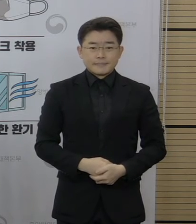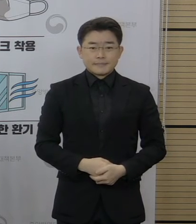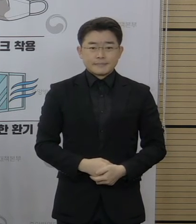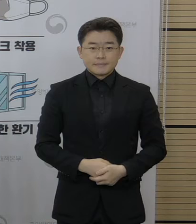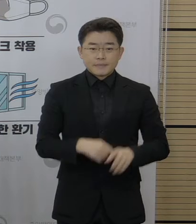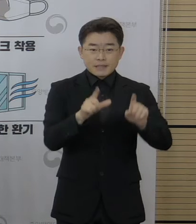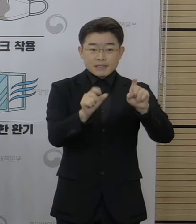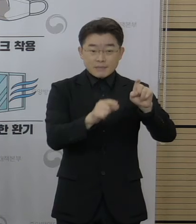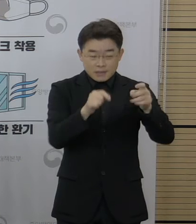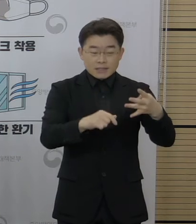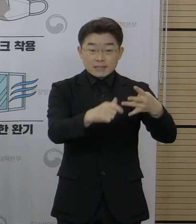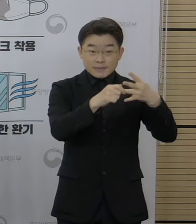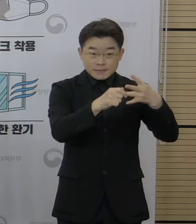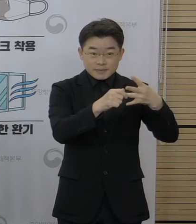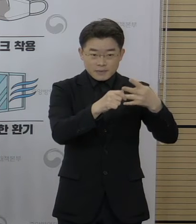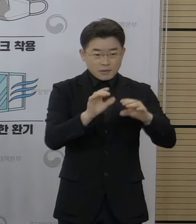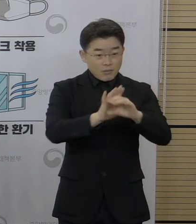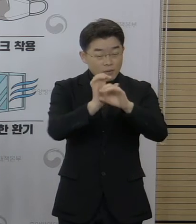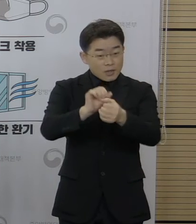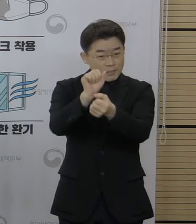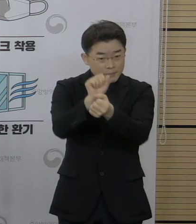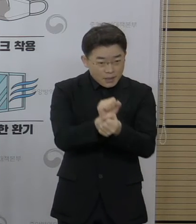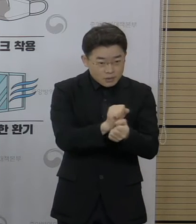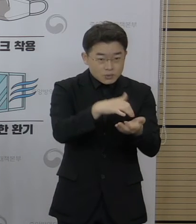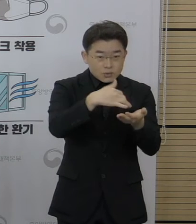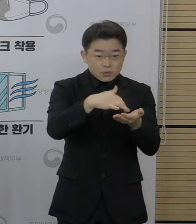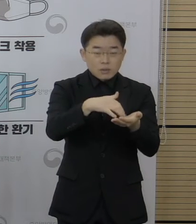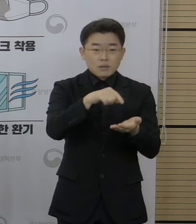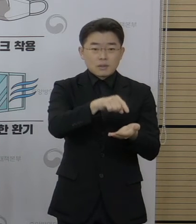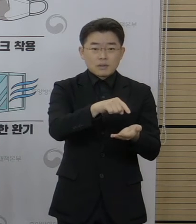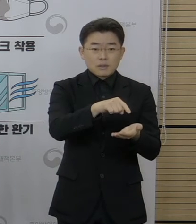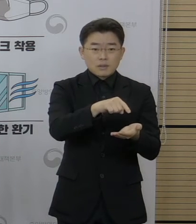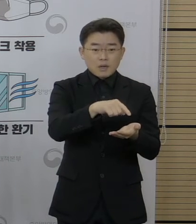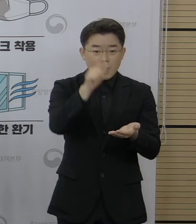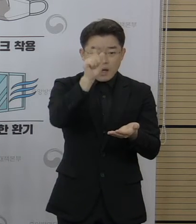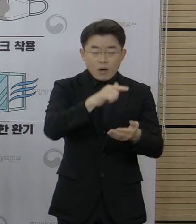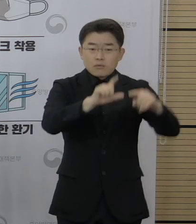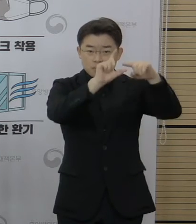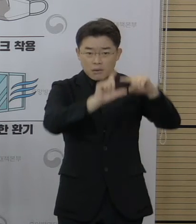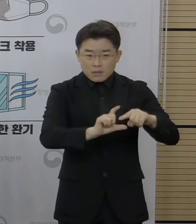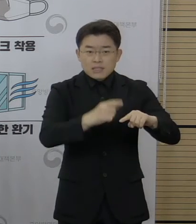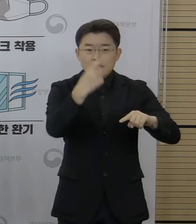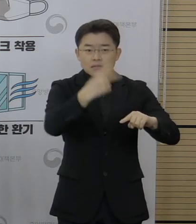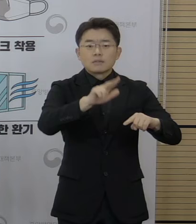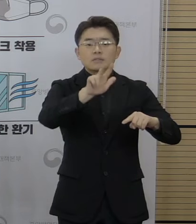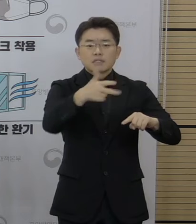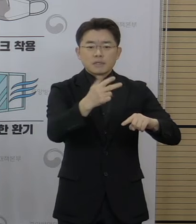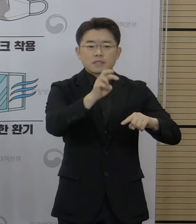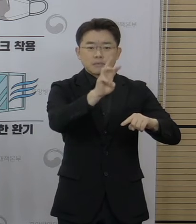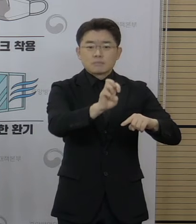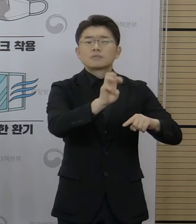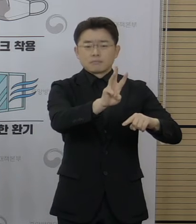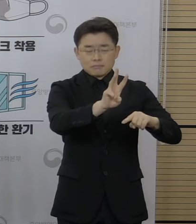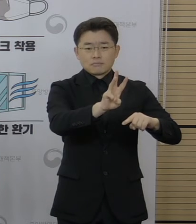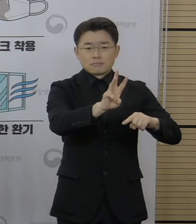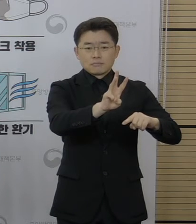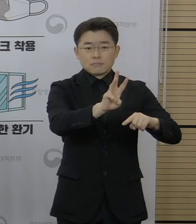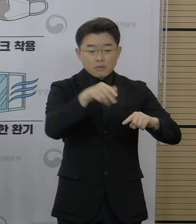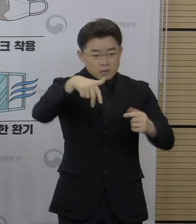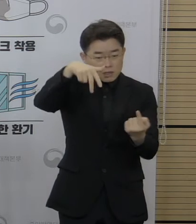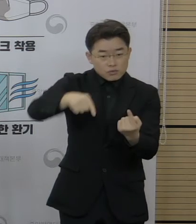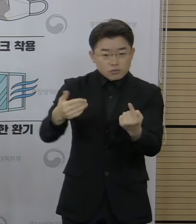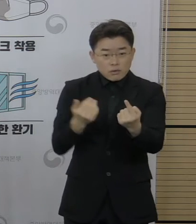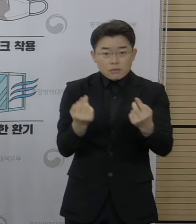11월 3주 의 코로나 일고 국내 발생 신규 환자는 하루 평균 2733 명으로 그